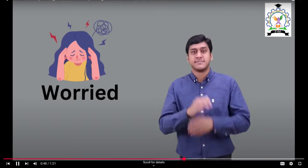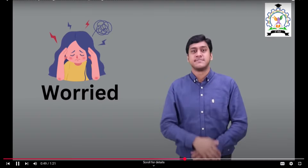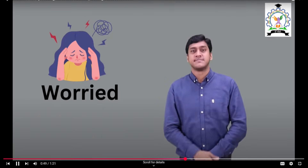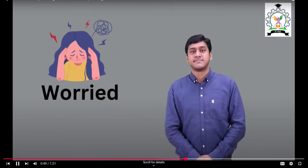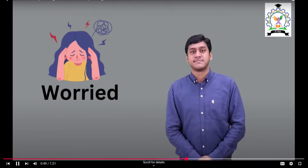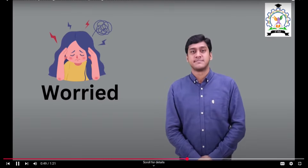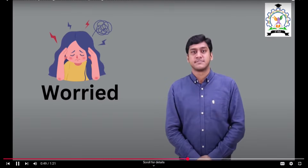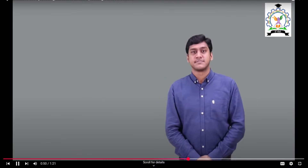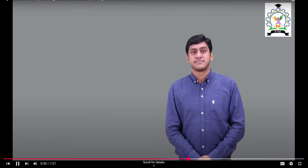परेशान,